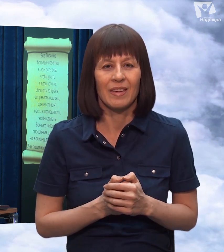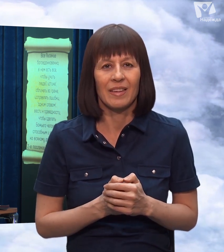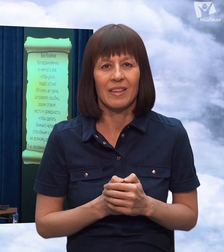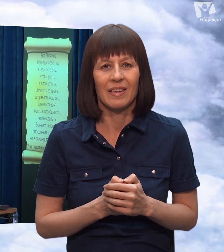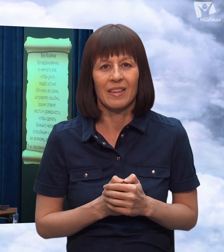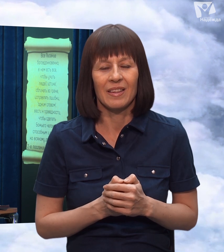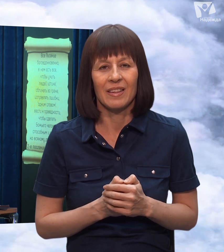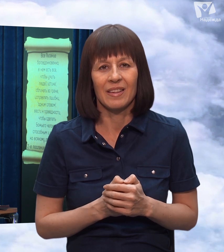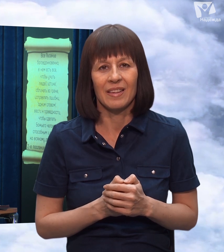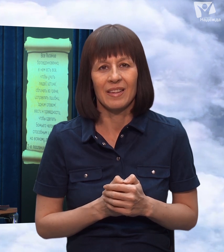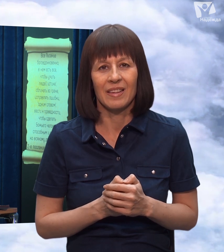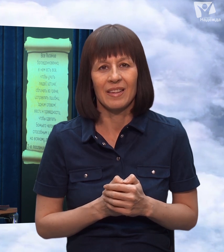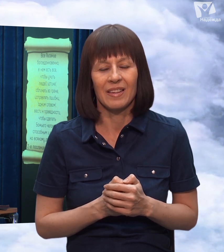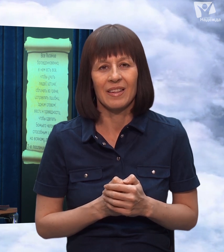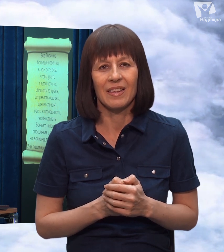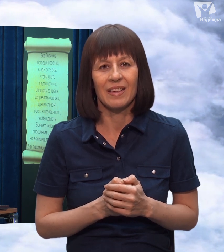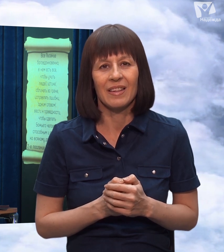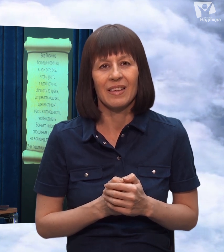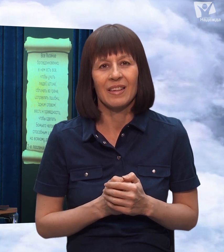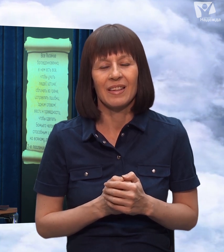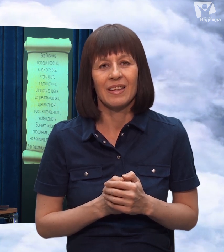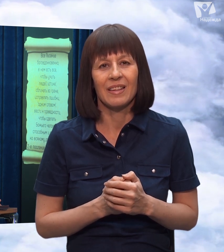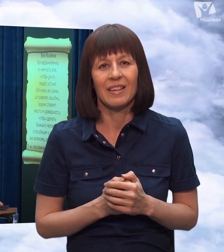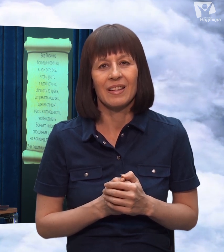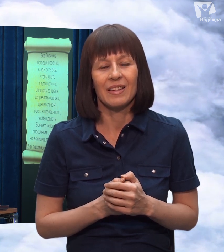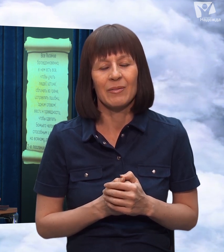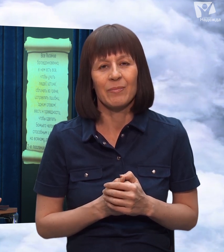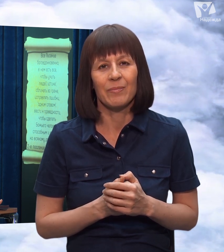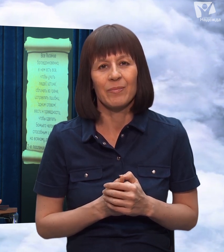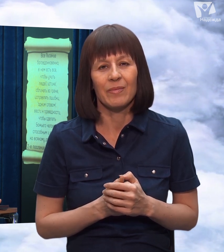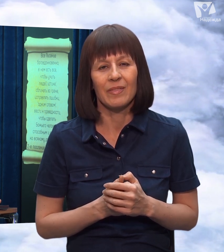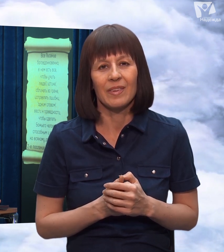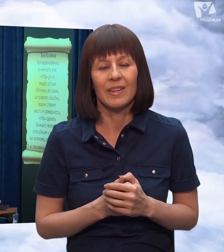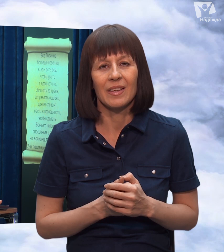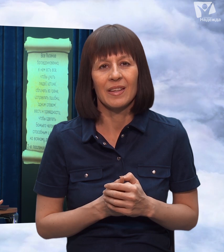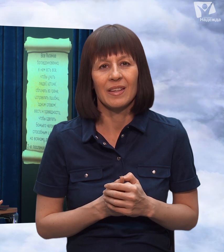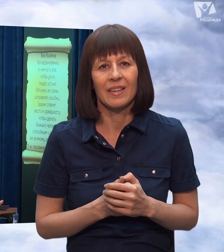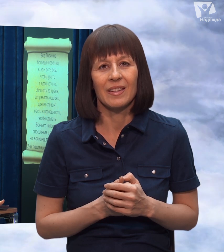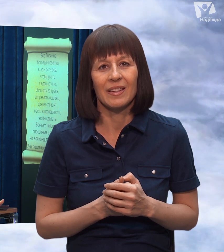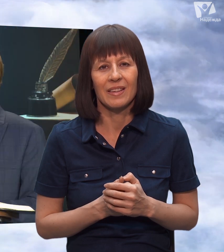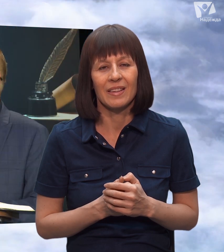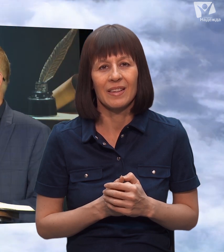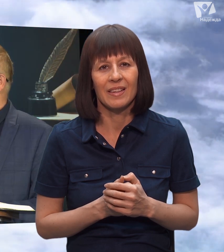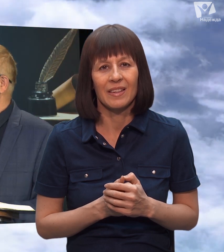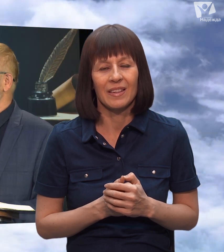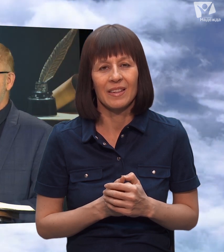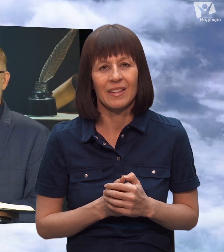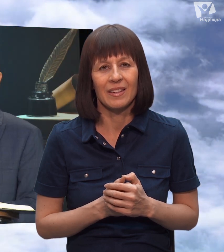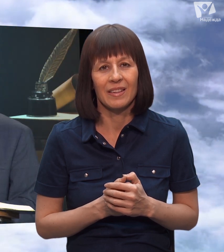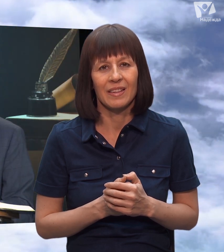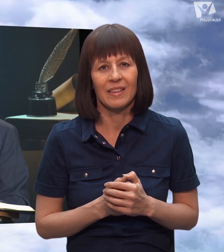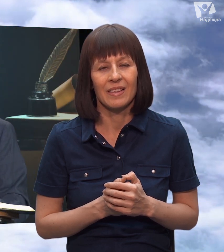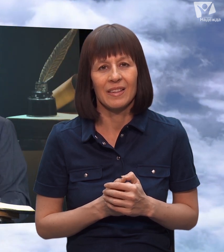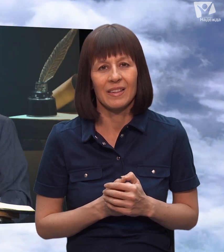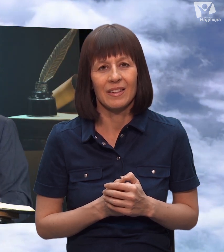есть еще и вот такой аспект и конечно в этом большая польза пожалуй следует наверное еще раз